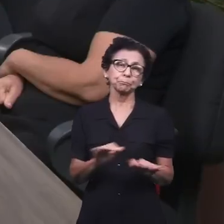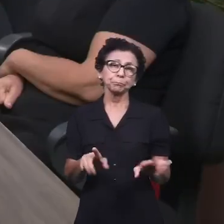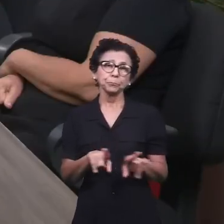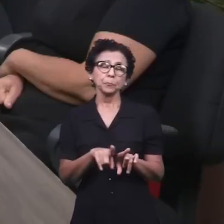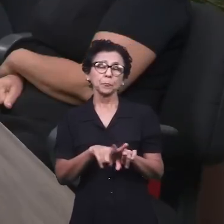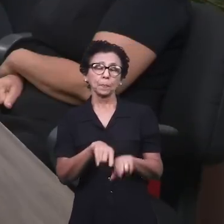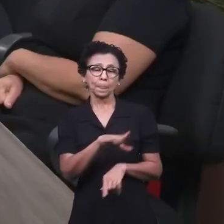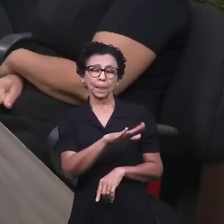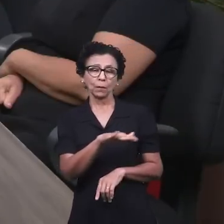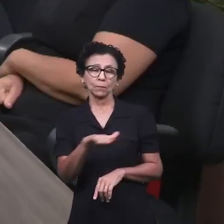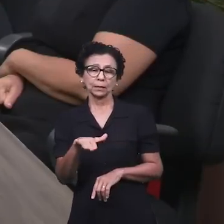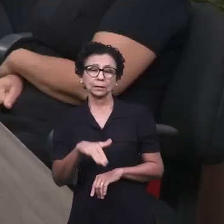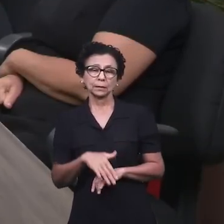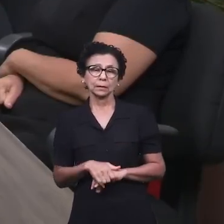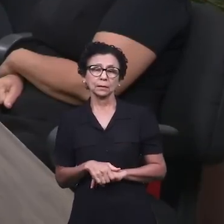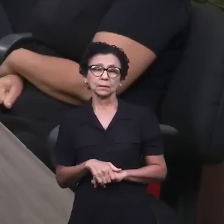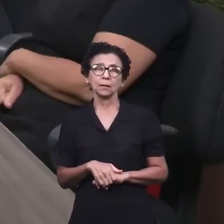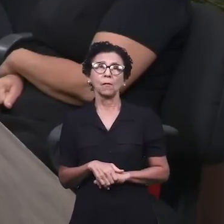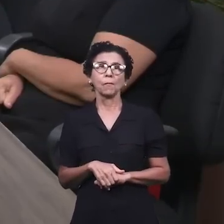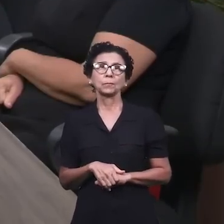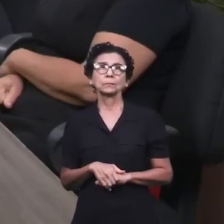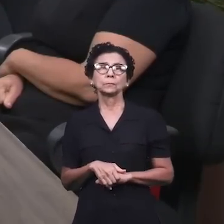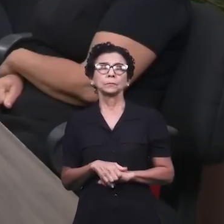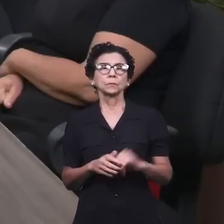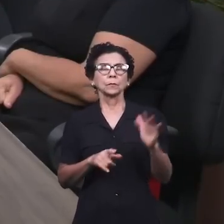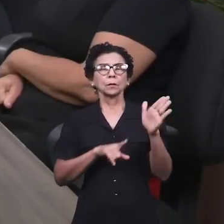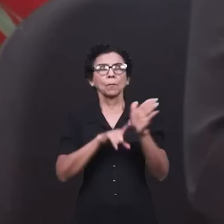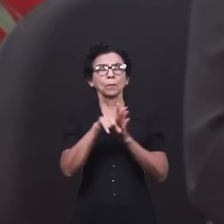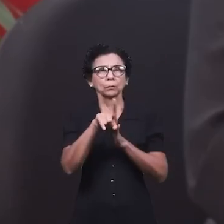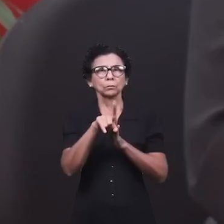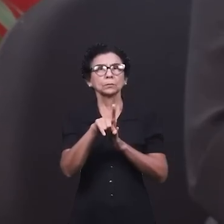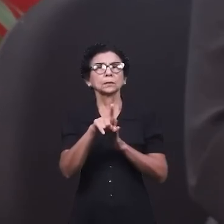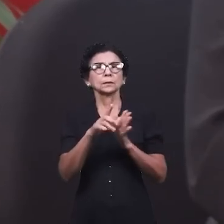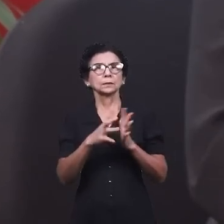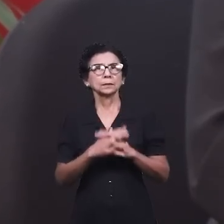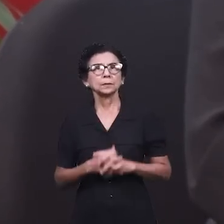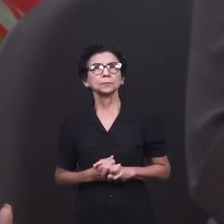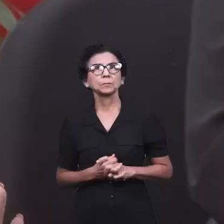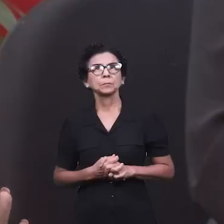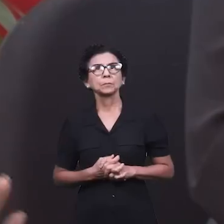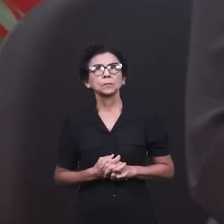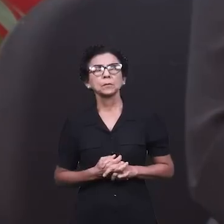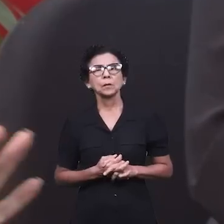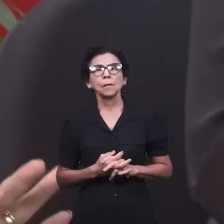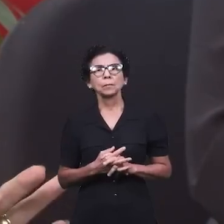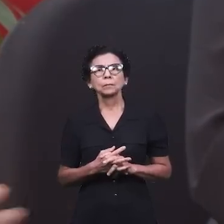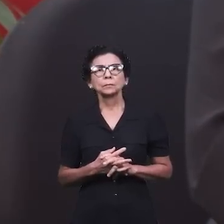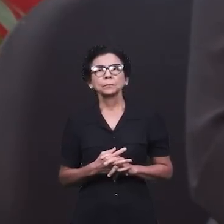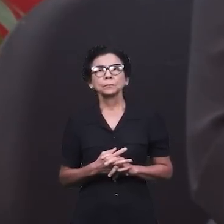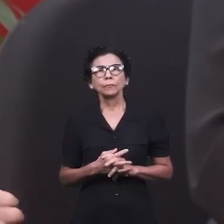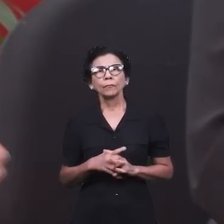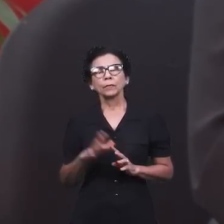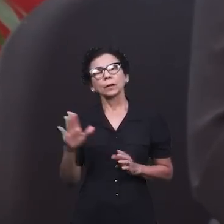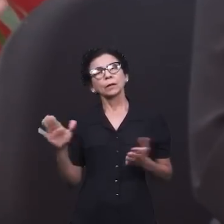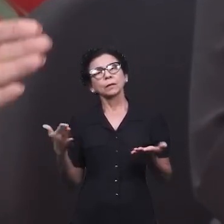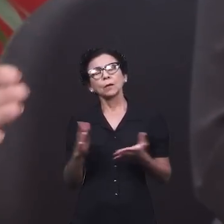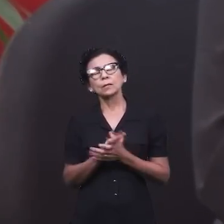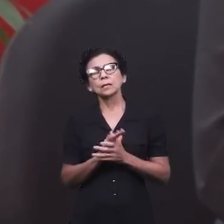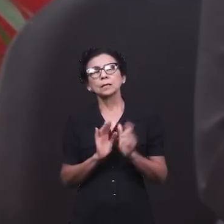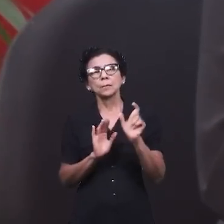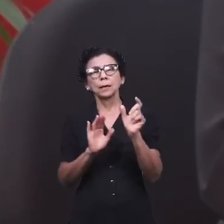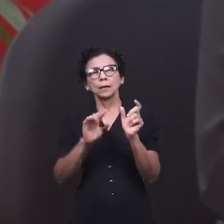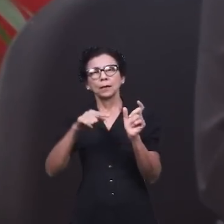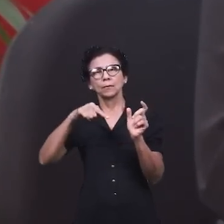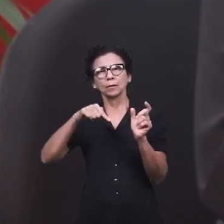falou questionário, né? O orador falou questionário. Como é que eu posso fazer para a criança? Pergunta. Né? Uma coisa simples, né? Então depende do